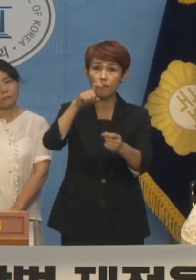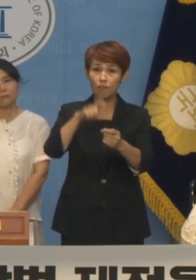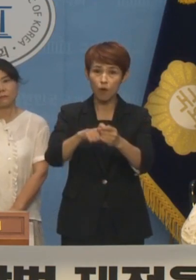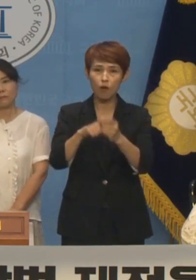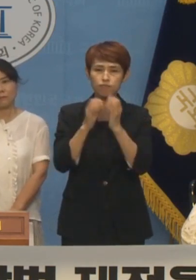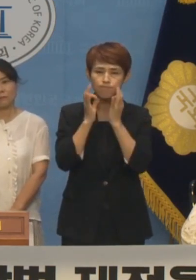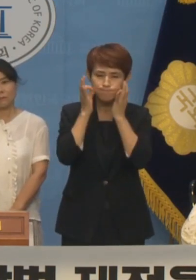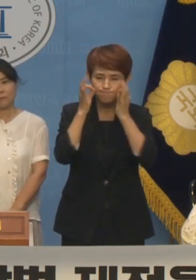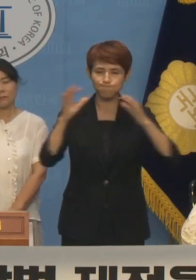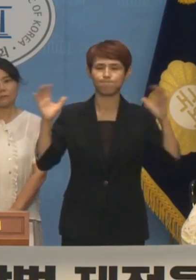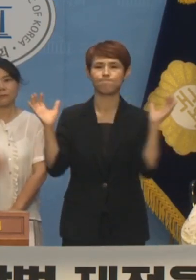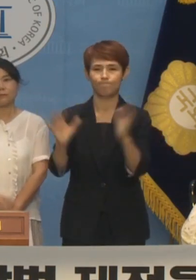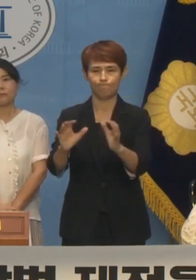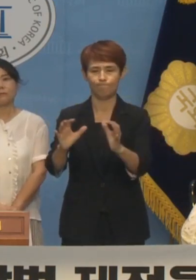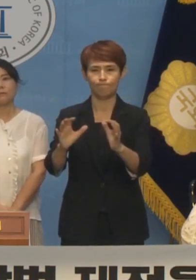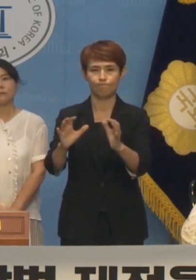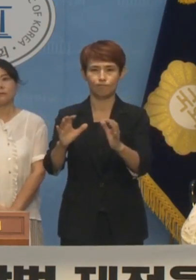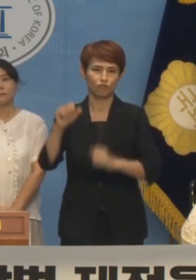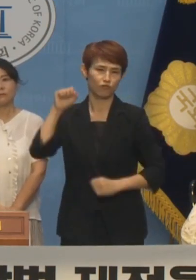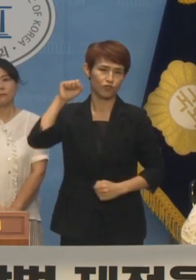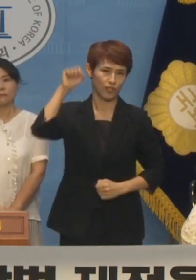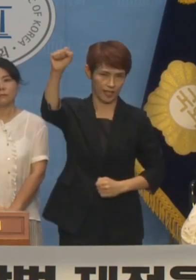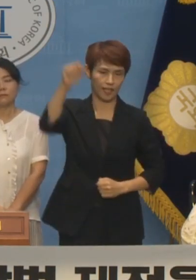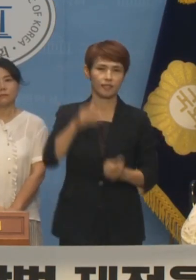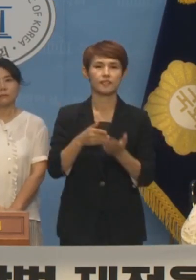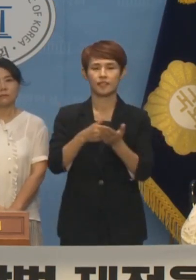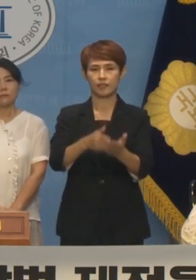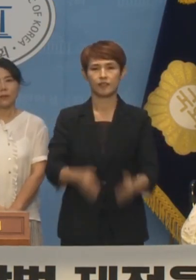힘을 합쳐 함께 투쟁할 것을 제안한다.